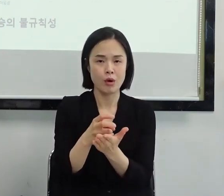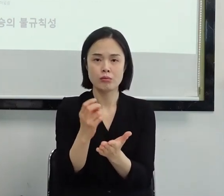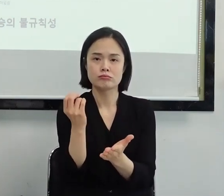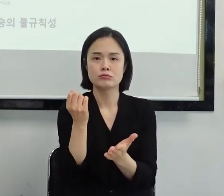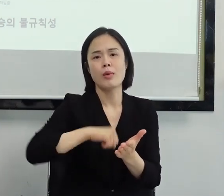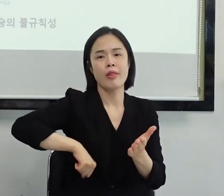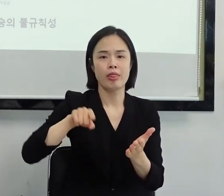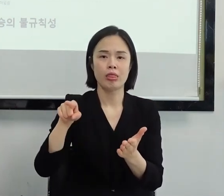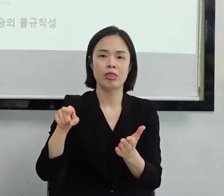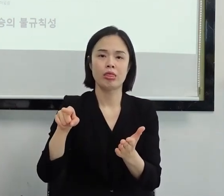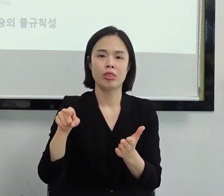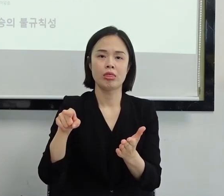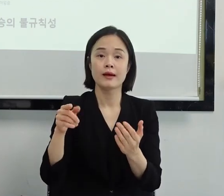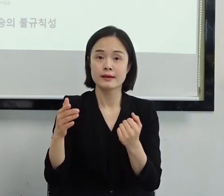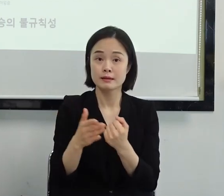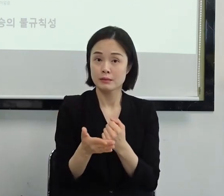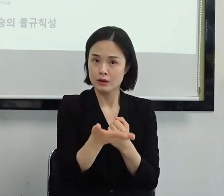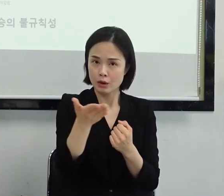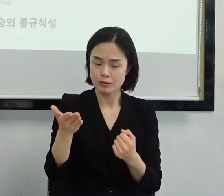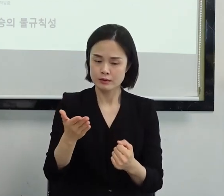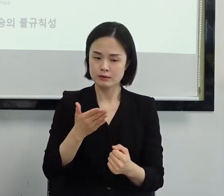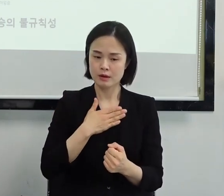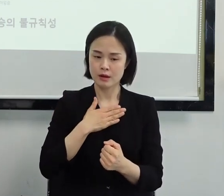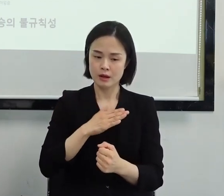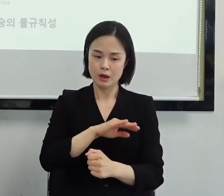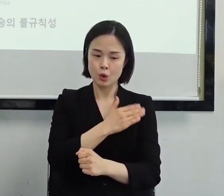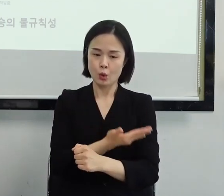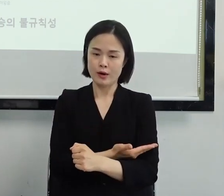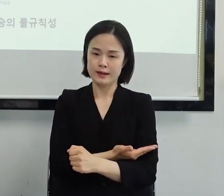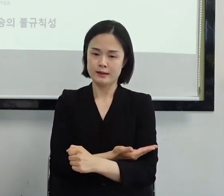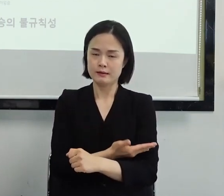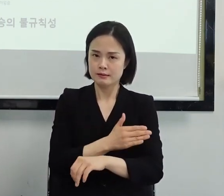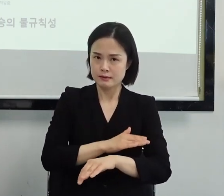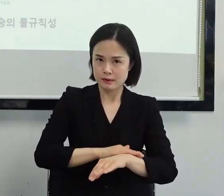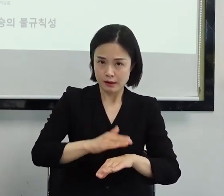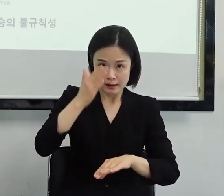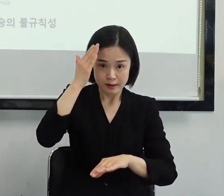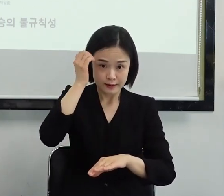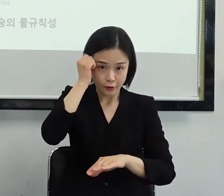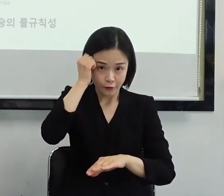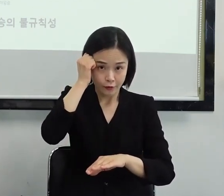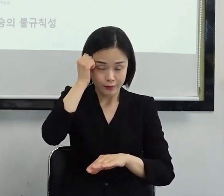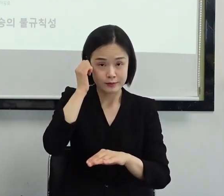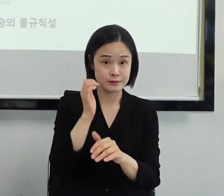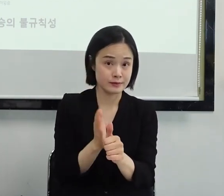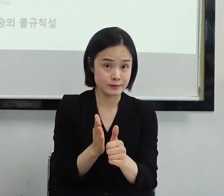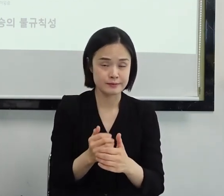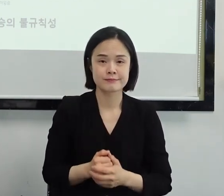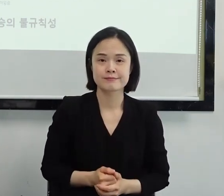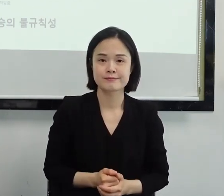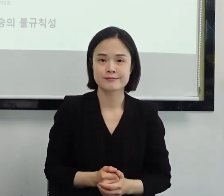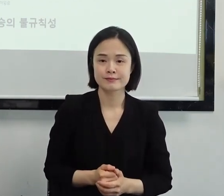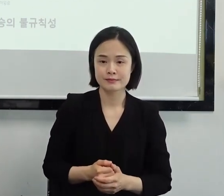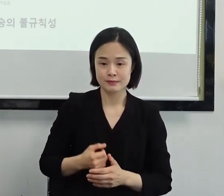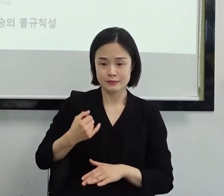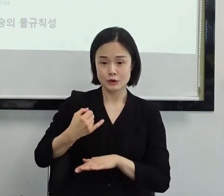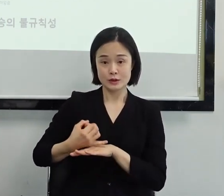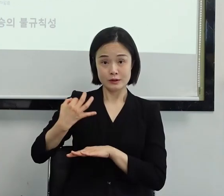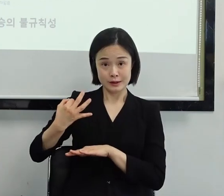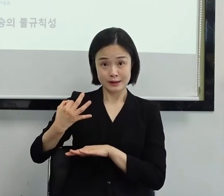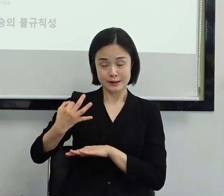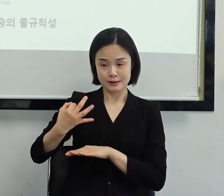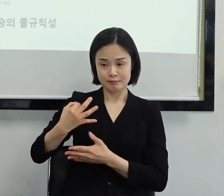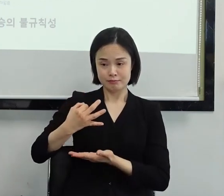그러니까 본인들의 권리라는 거를 좀 아셨으면 좋겠고요. 그 최저임금이 이제 그동안에 계속 올랐습니다. 매월